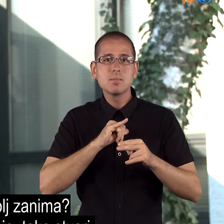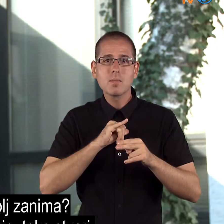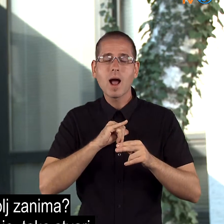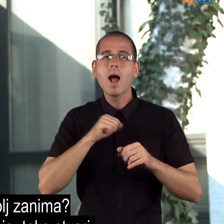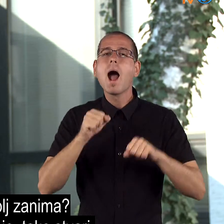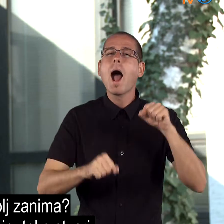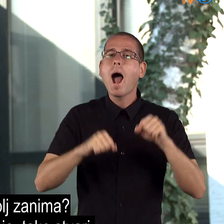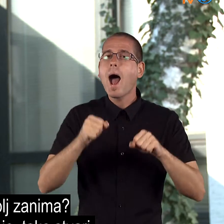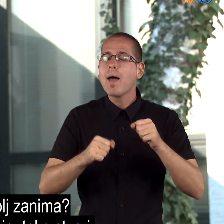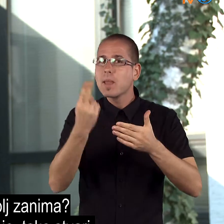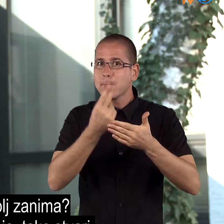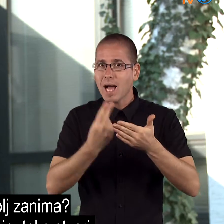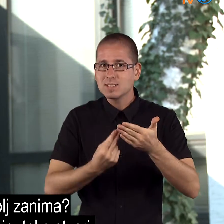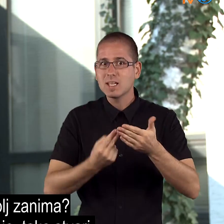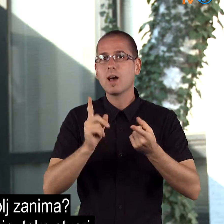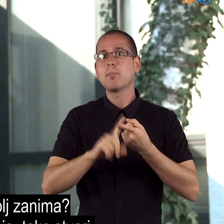Animiranje, pol tudi